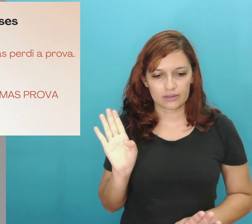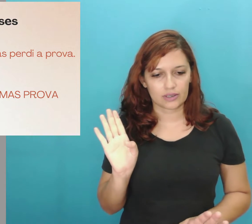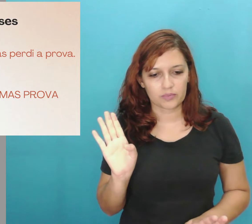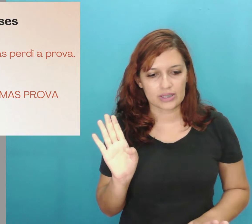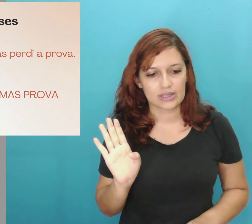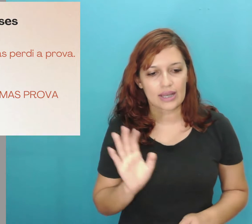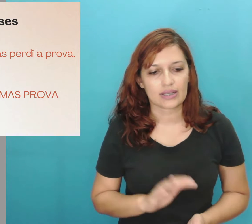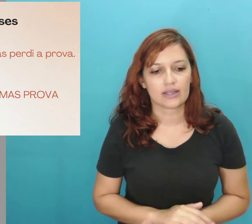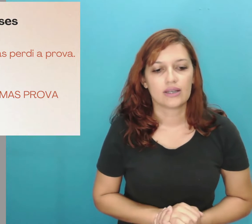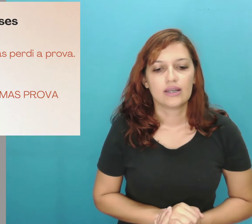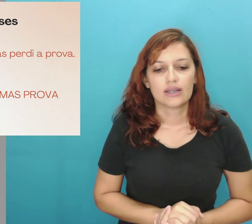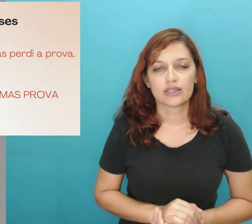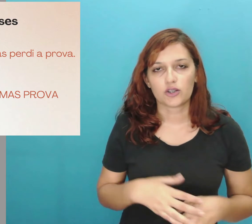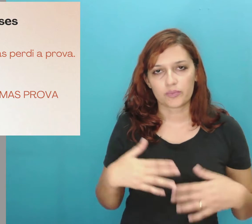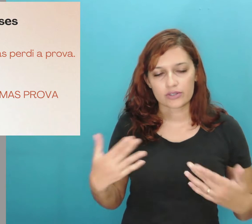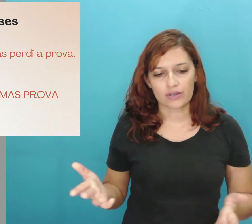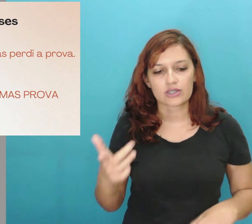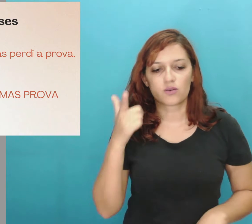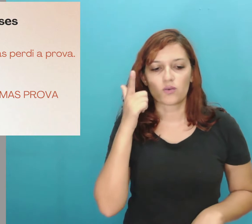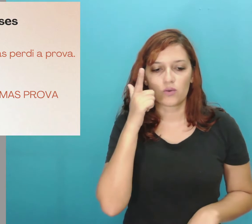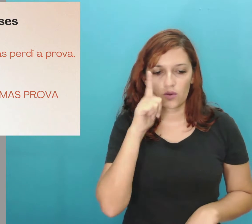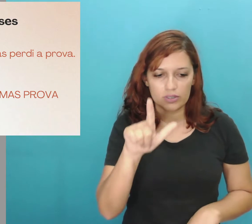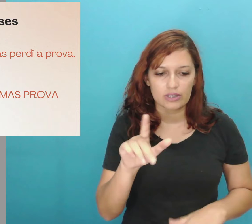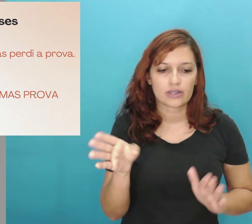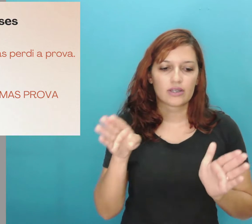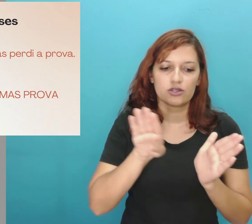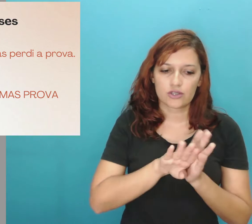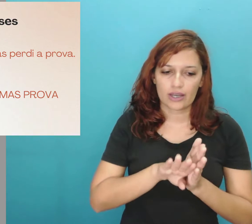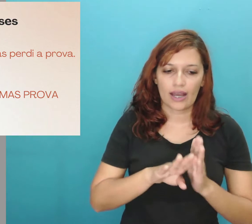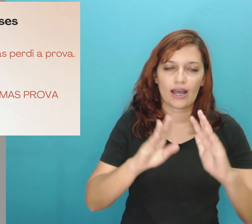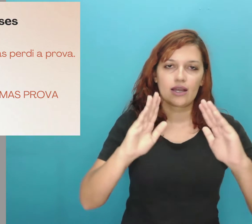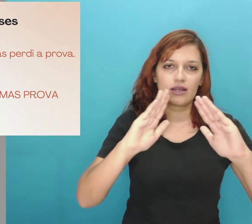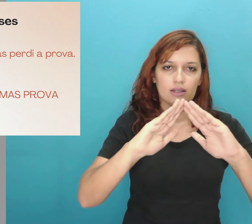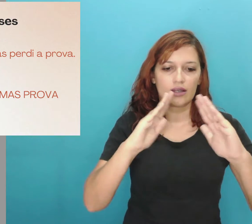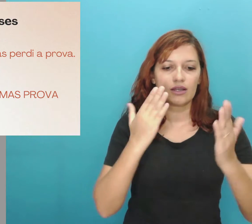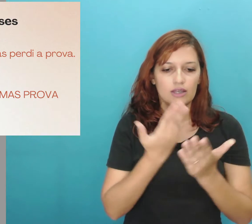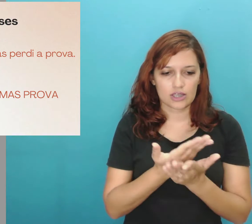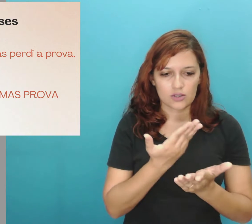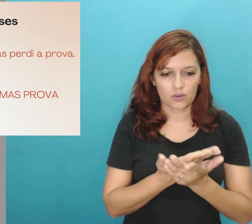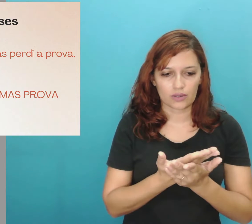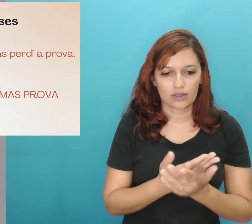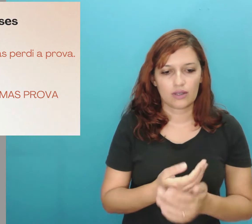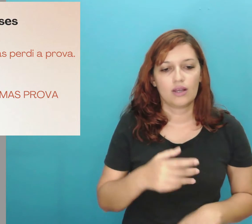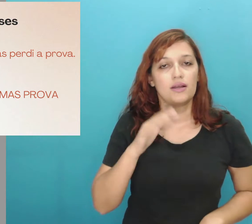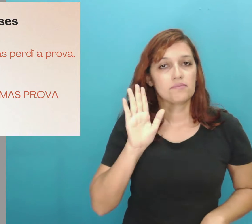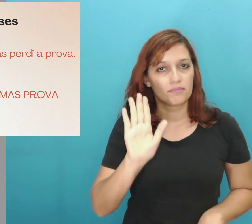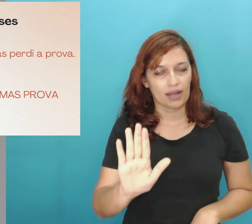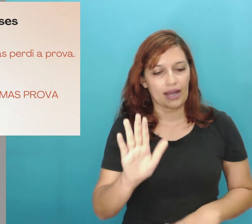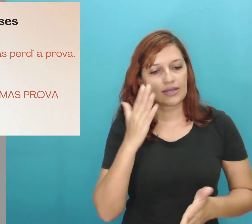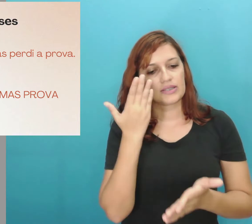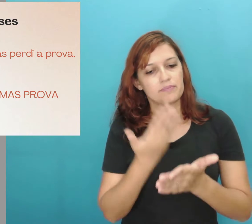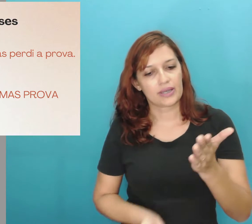não precisaria. Então, eu posso fazer, ó, consegui chegar à escola, mas